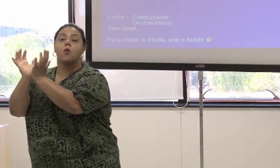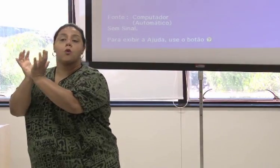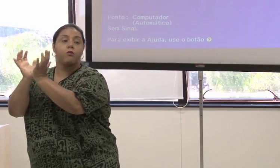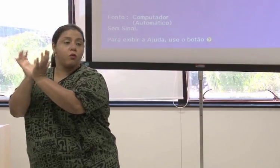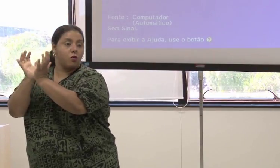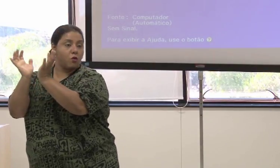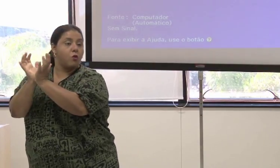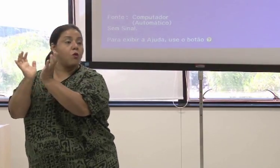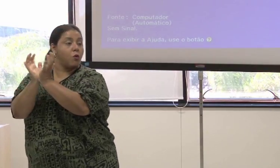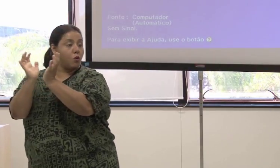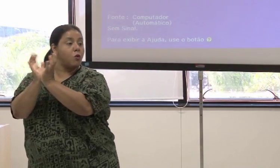grupo.